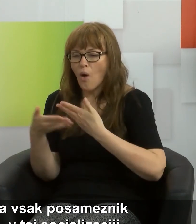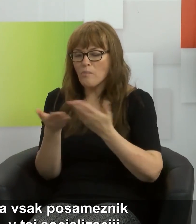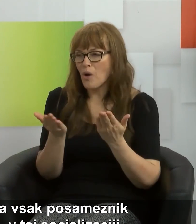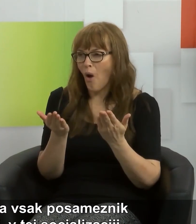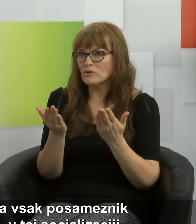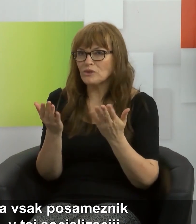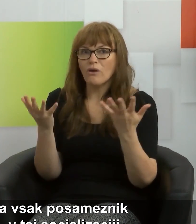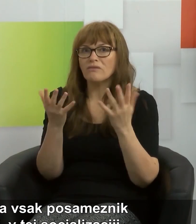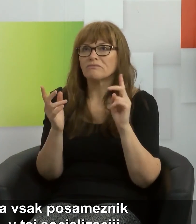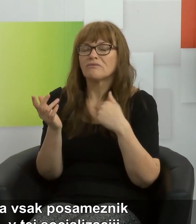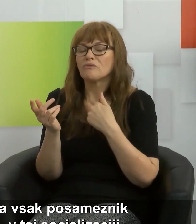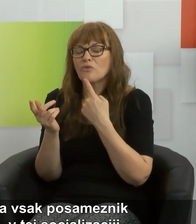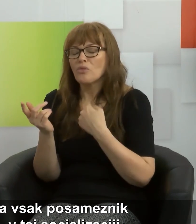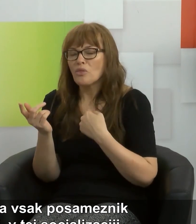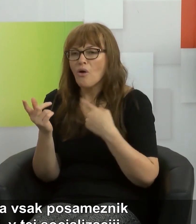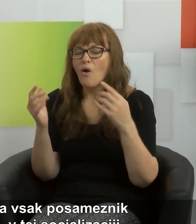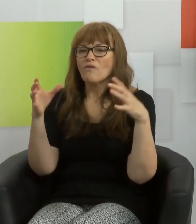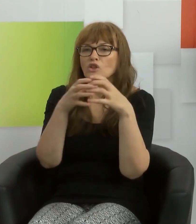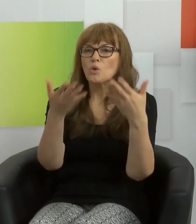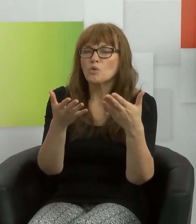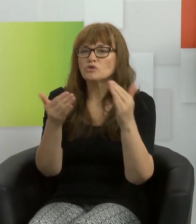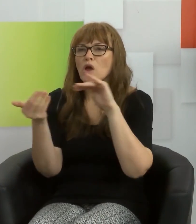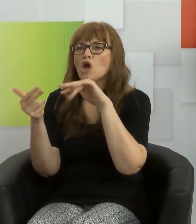v družbi, v tej socializaciji,